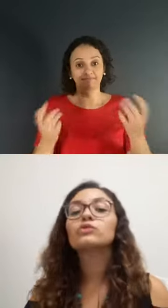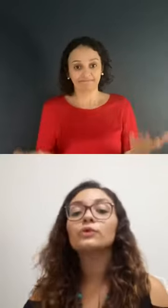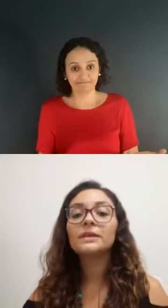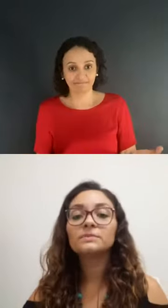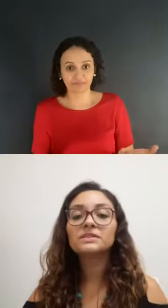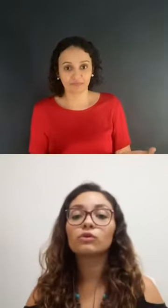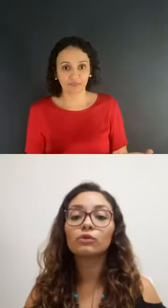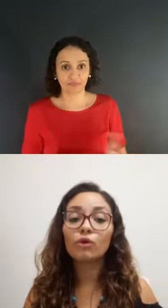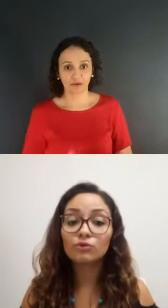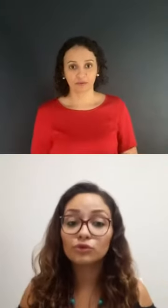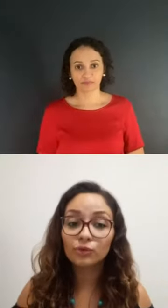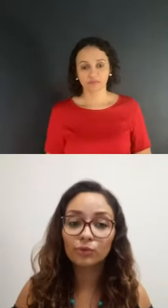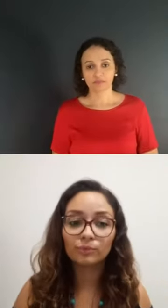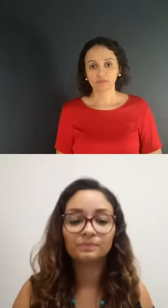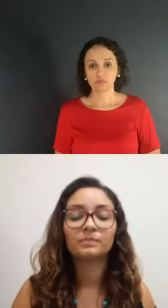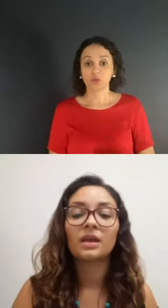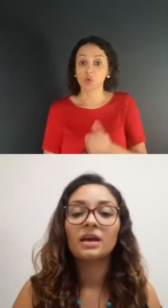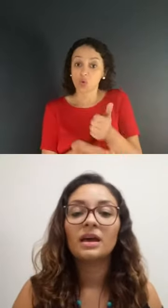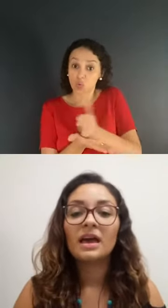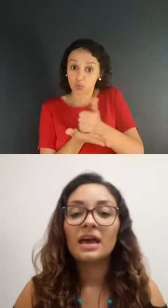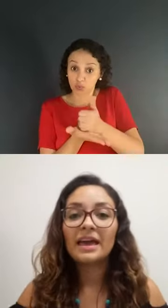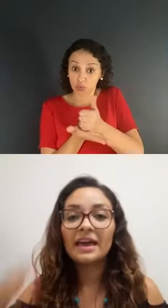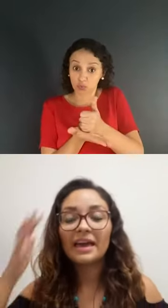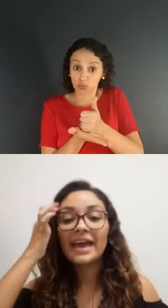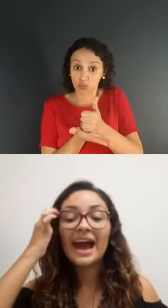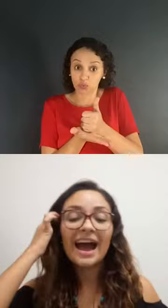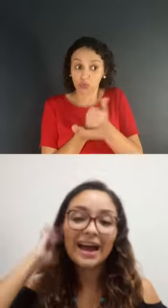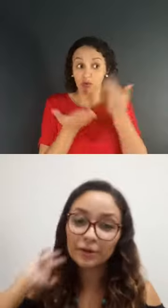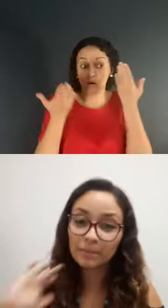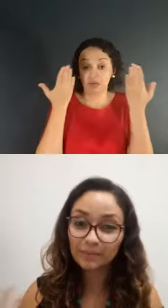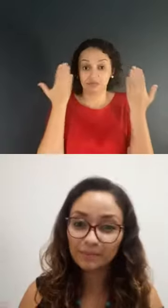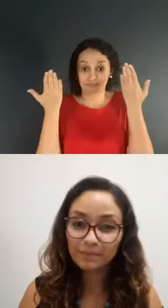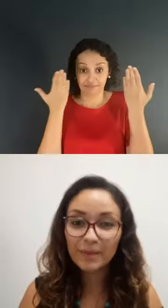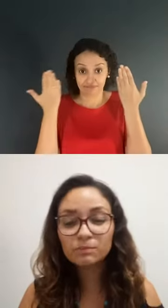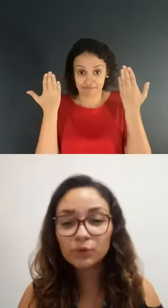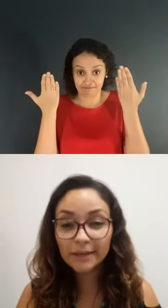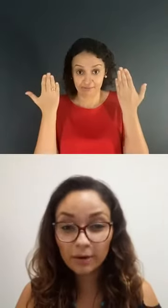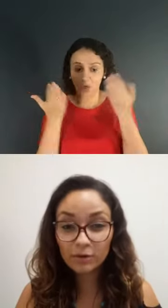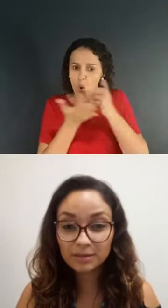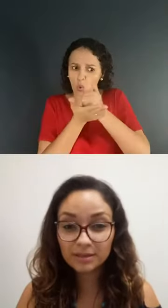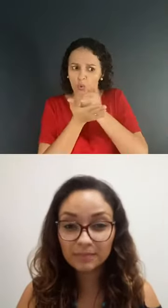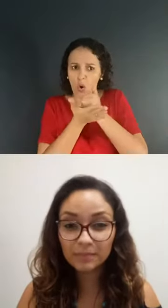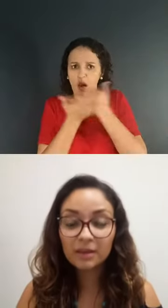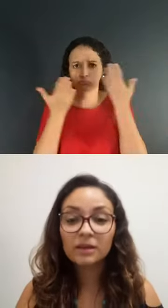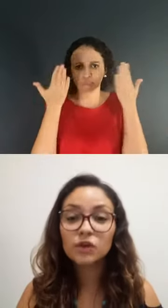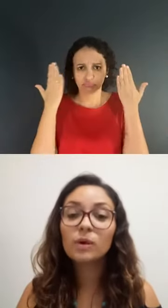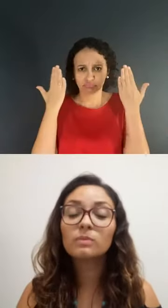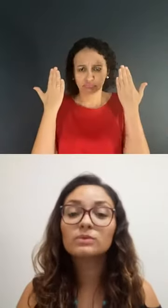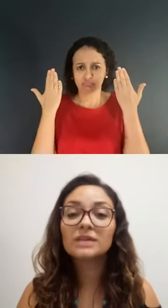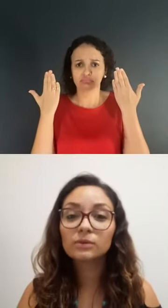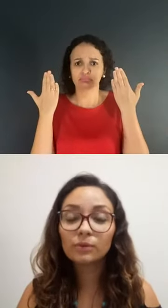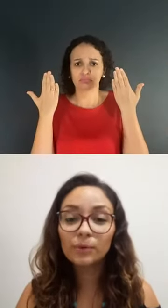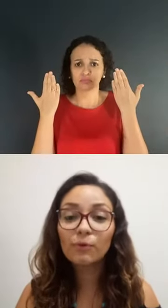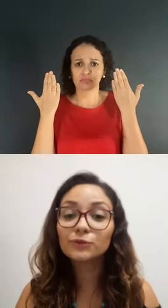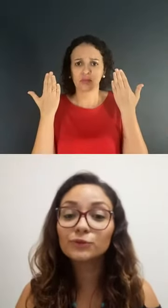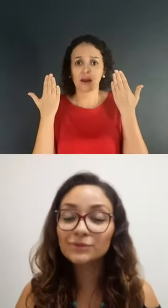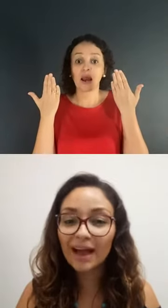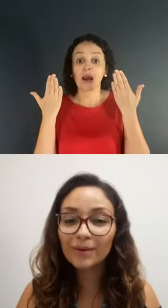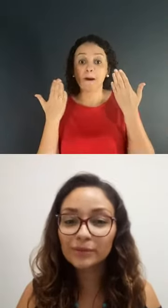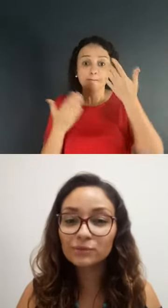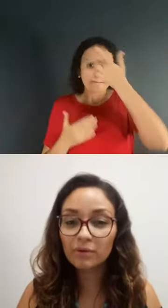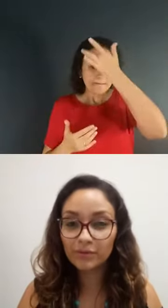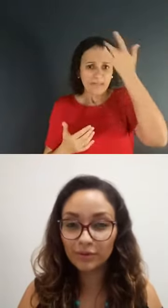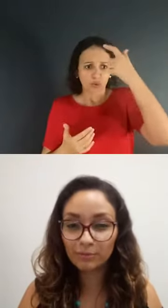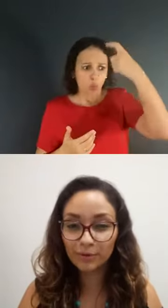O controle psicológico é a arma mais poderosa que o abusador pode